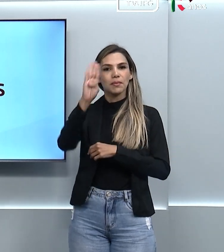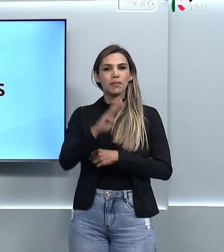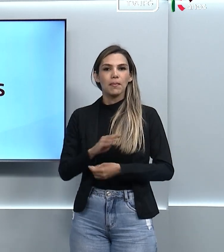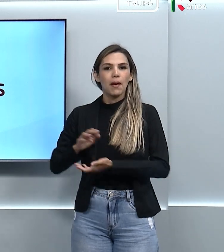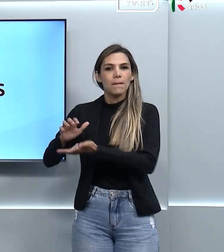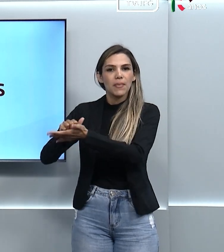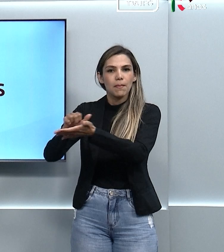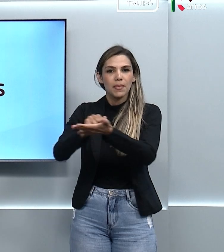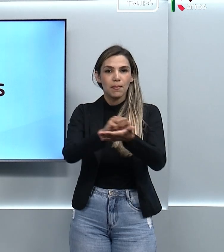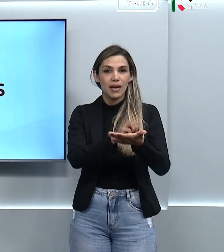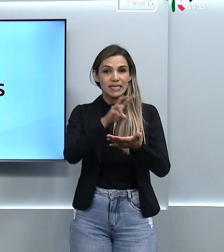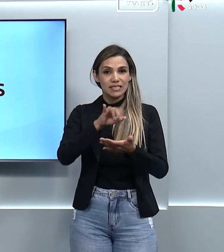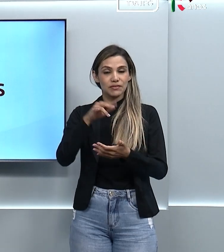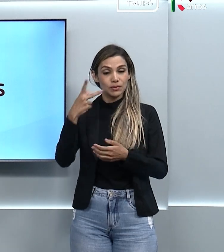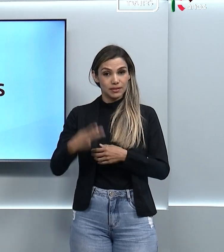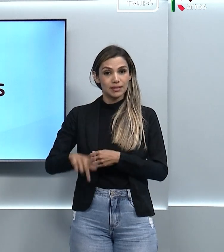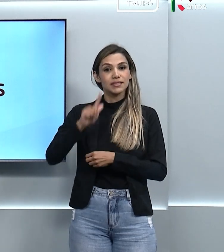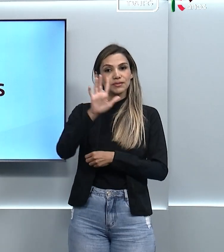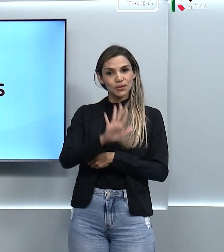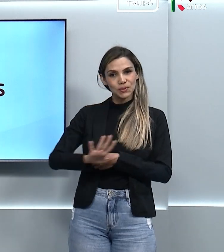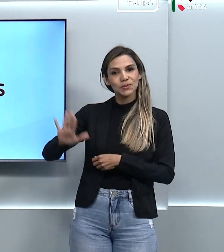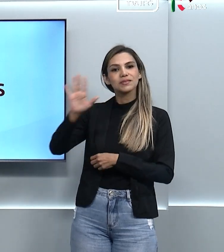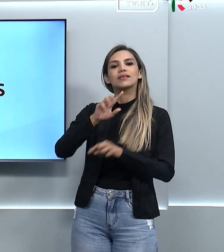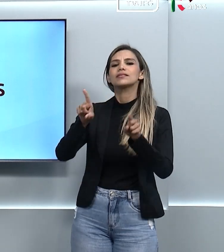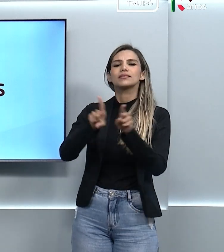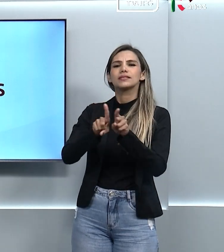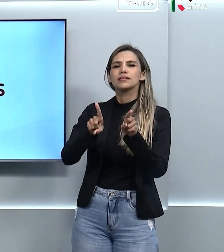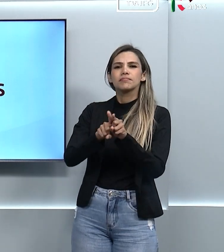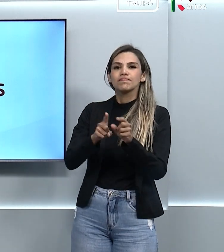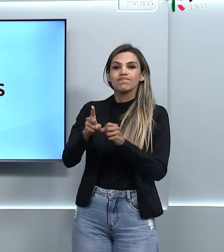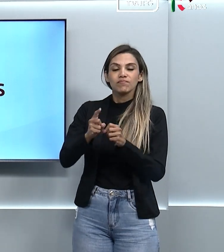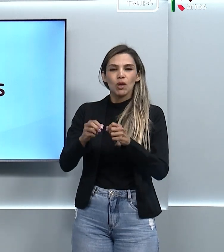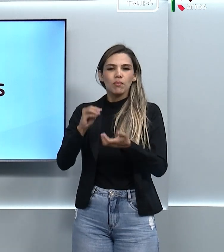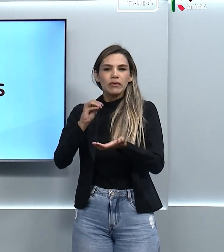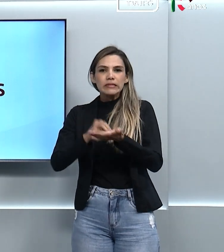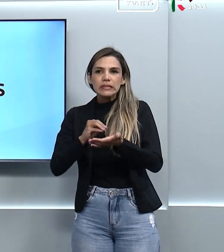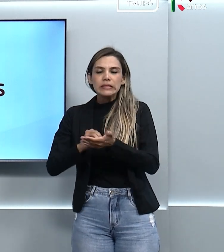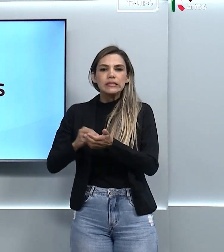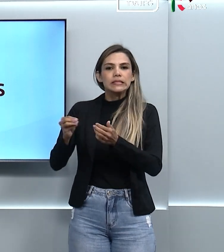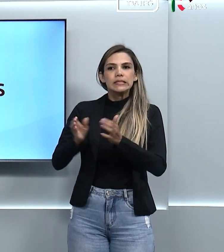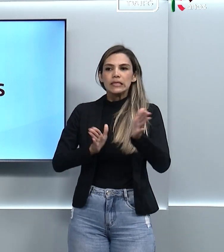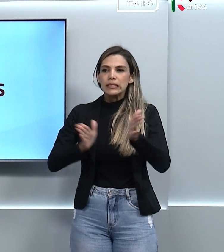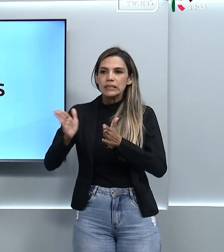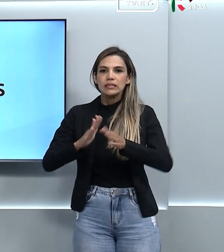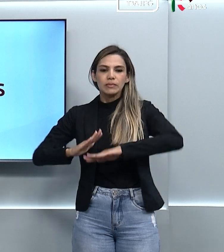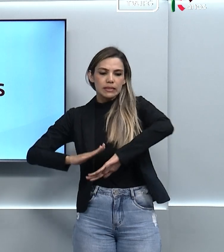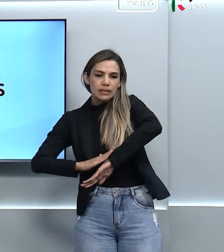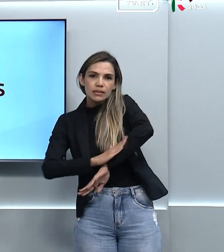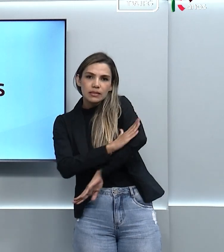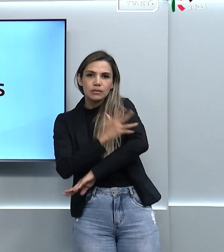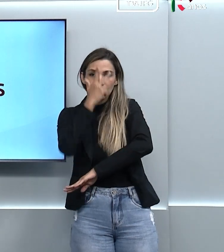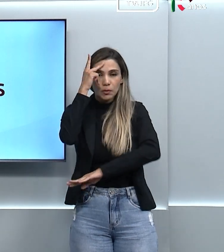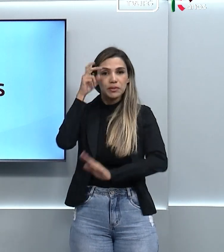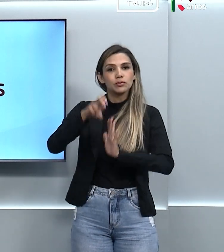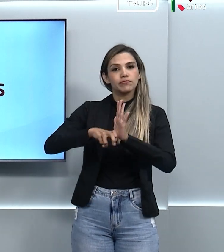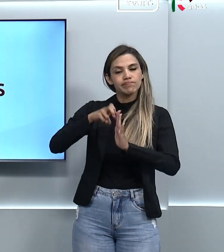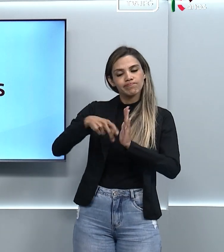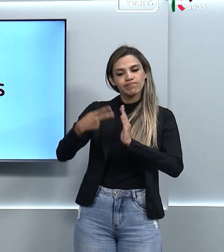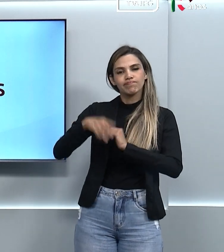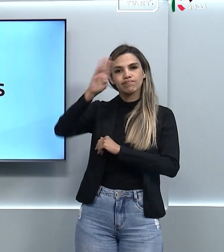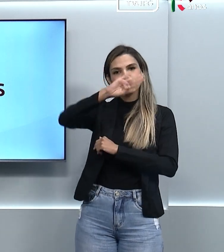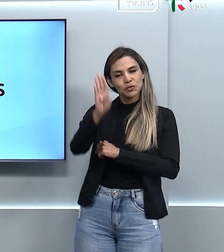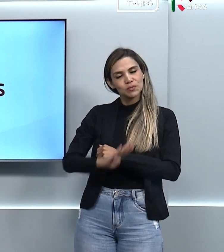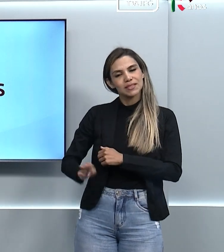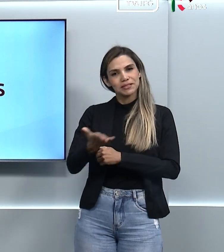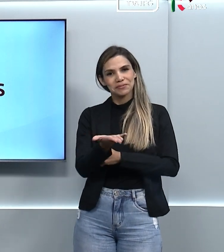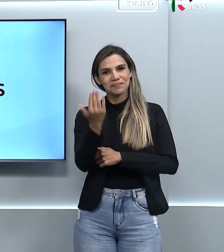Registro Civil aqui em Goiás e também sobre a falta de rampas para cadeirantes em todo o Brasil. Vem com a